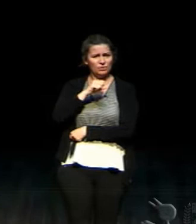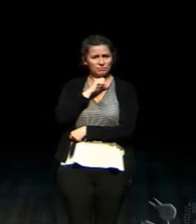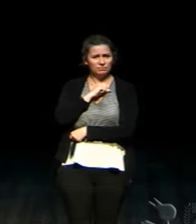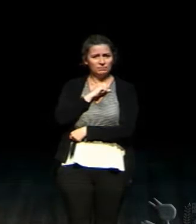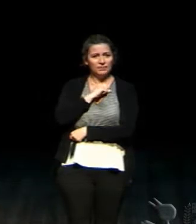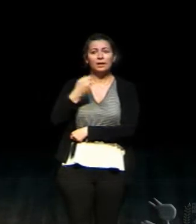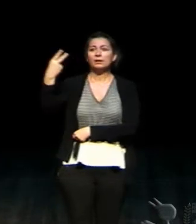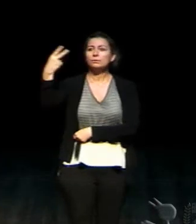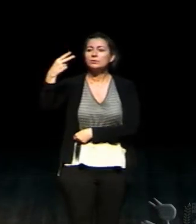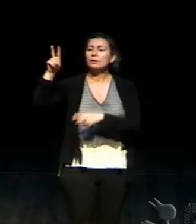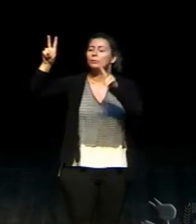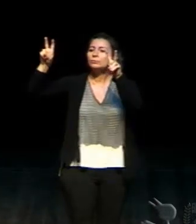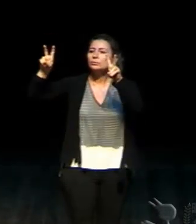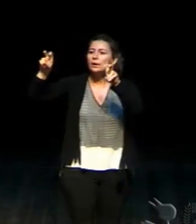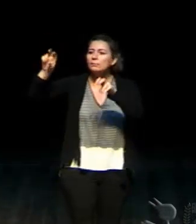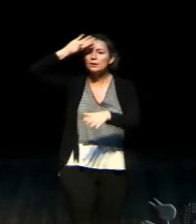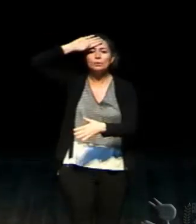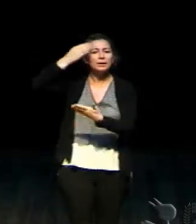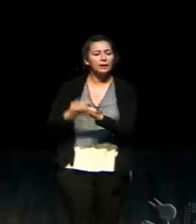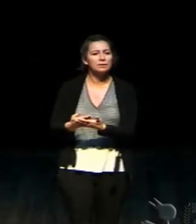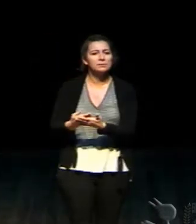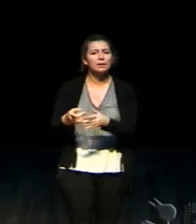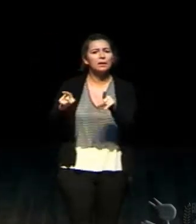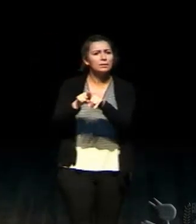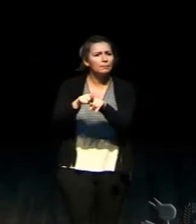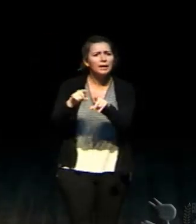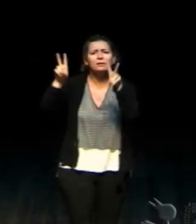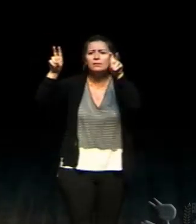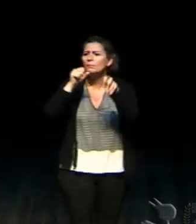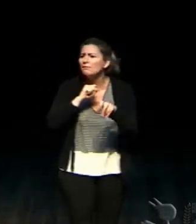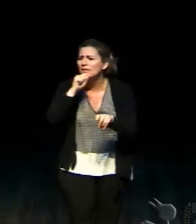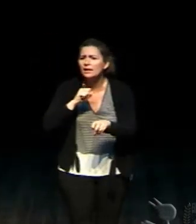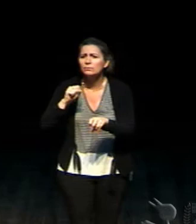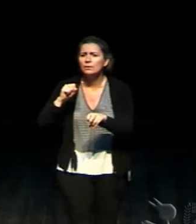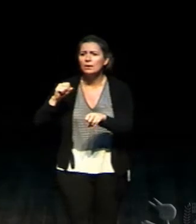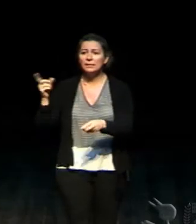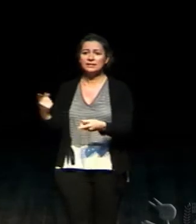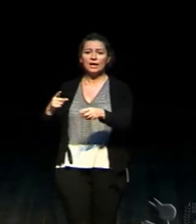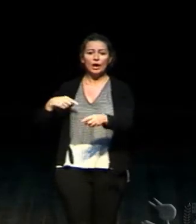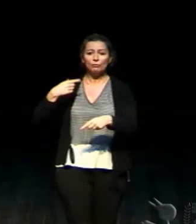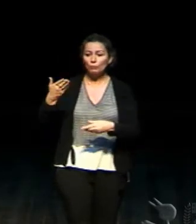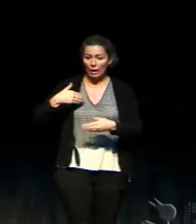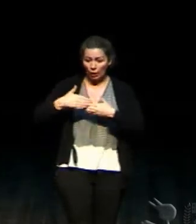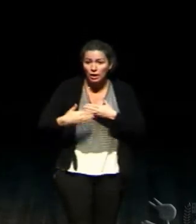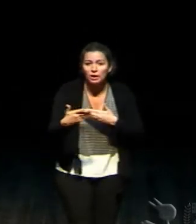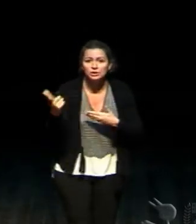tema já está esgotado, que não há necessidade mais de falar sobre isso. E também as crenças. Parece que